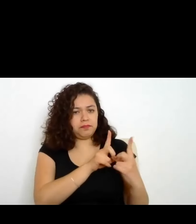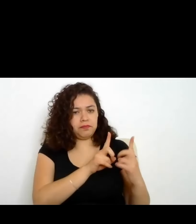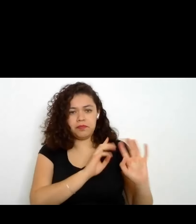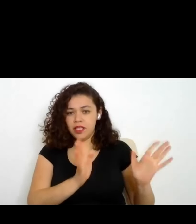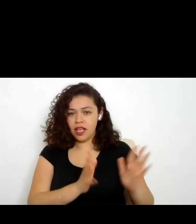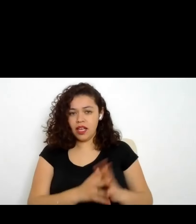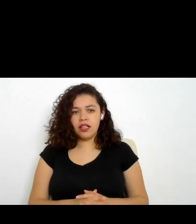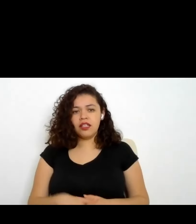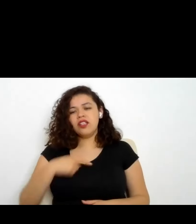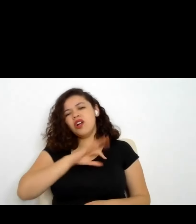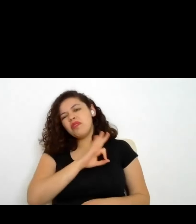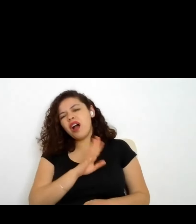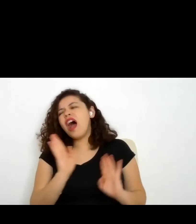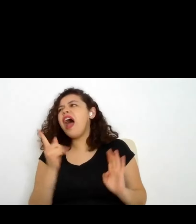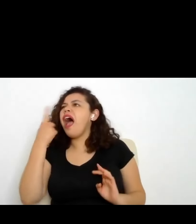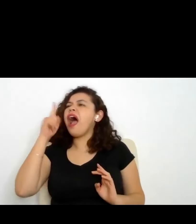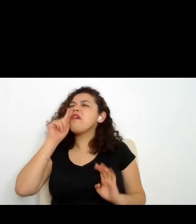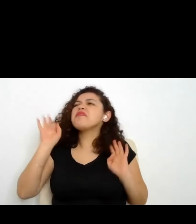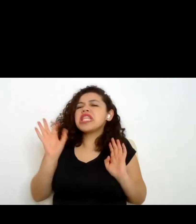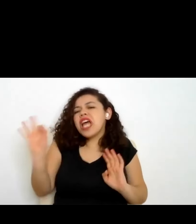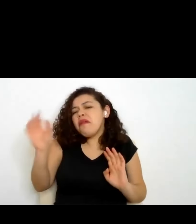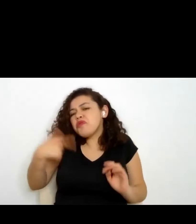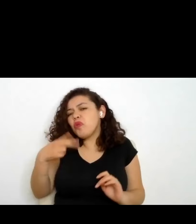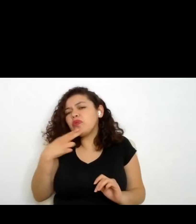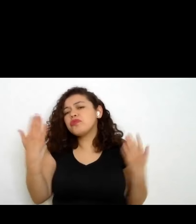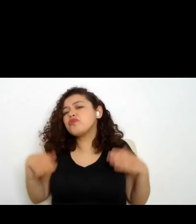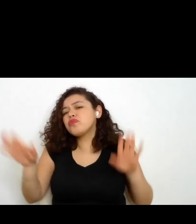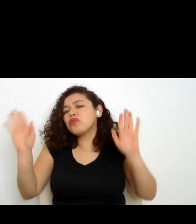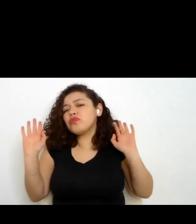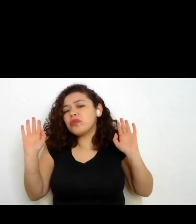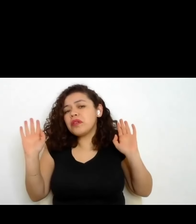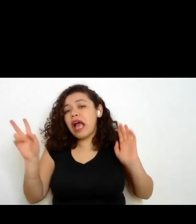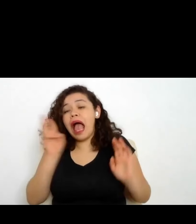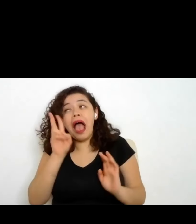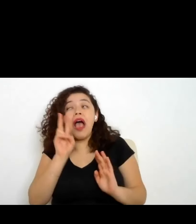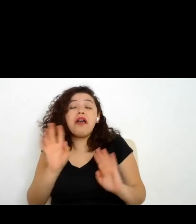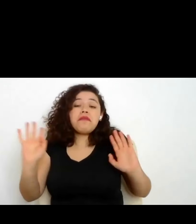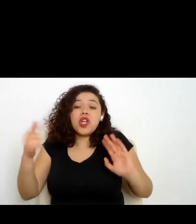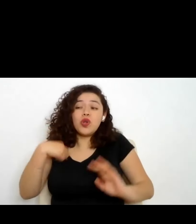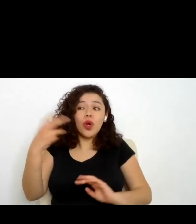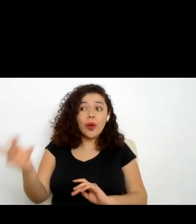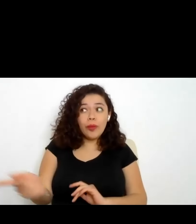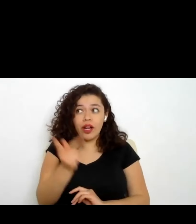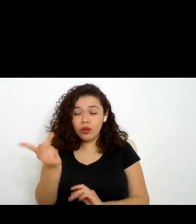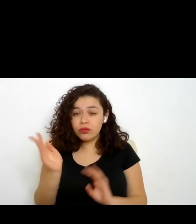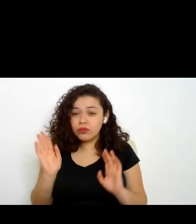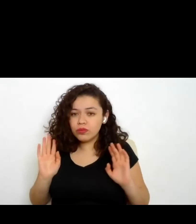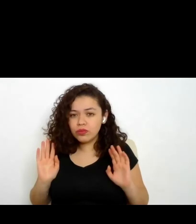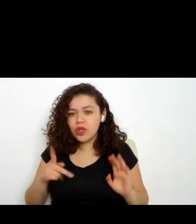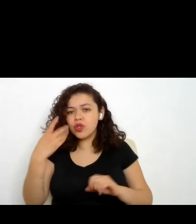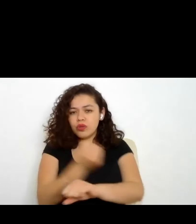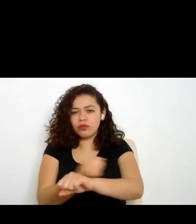datos de, bueno, pues por si acaso, ¿no? O sea, por si acaso le voy a preguntar cuál es su tipo